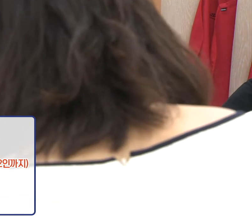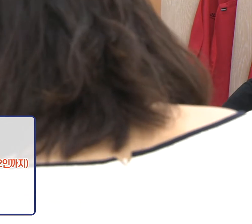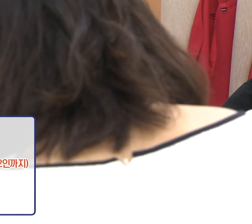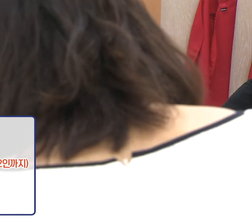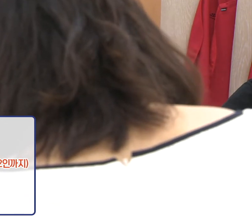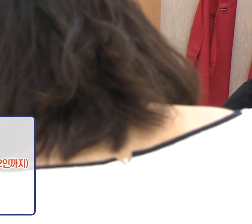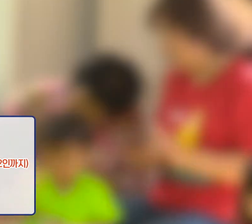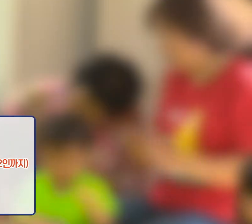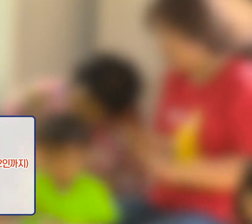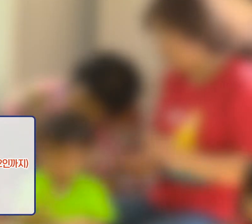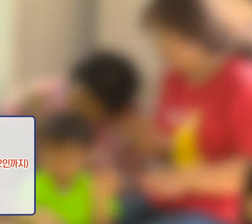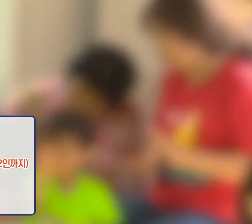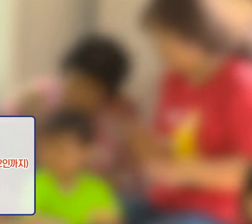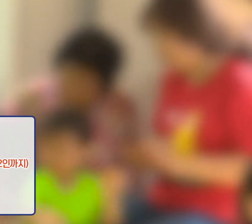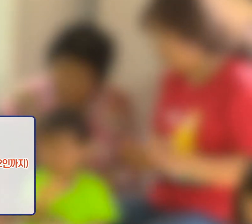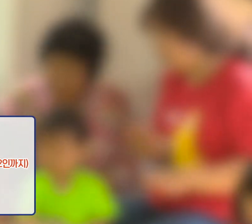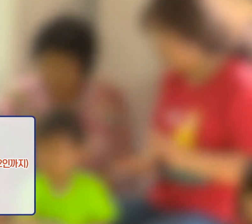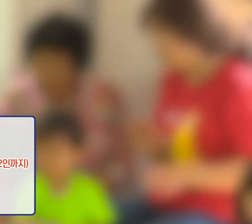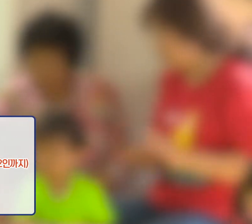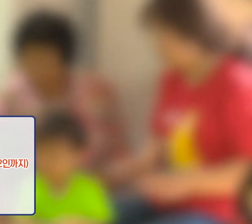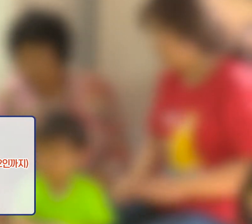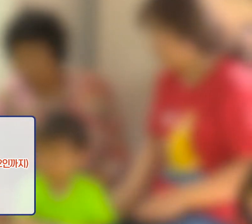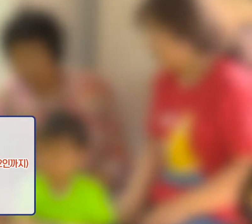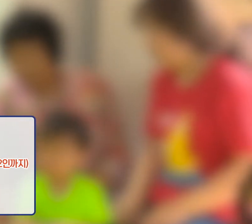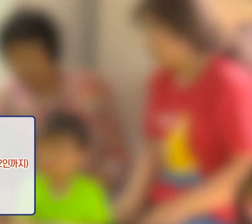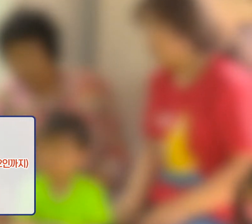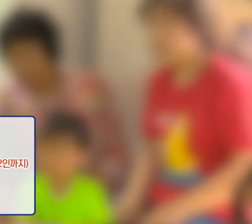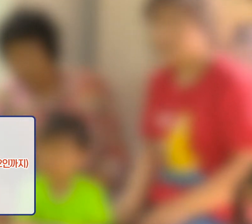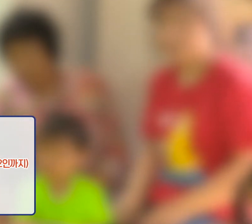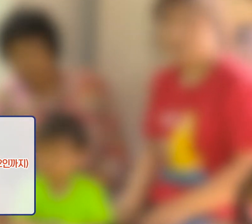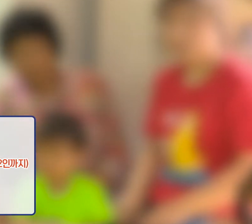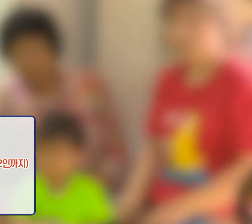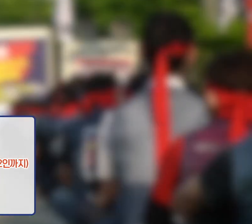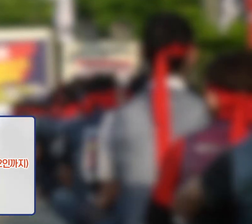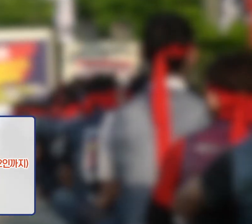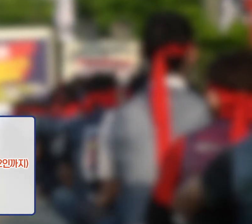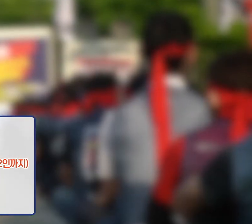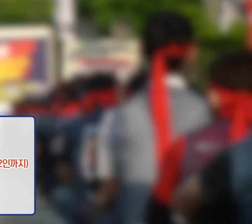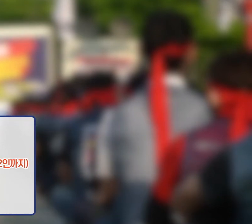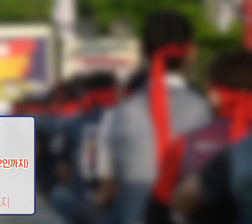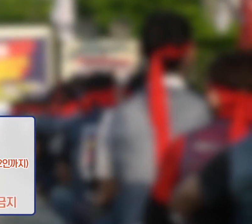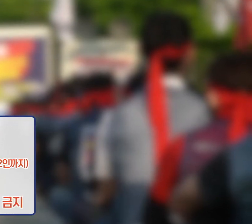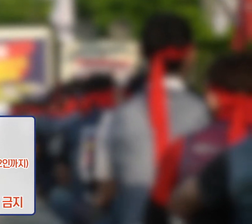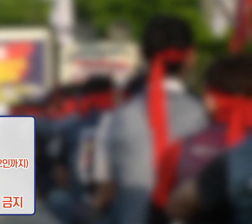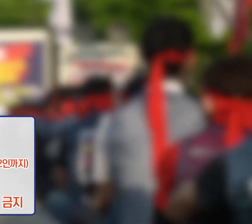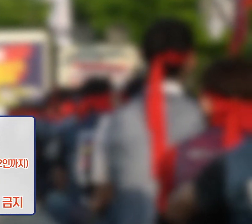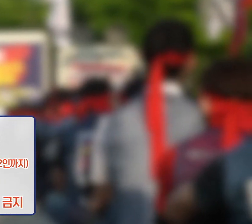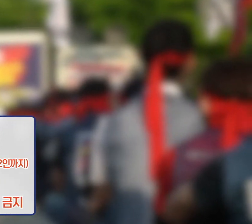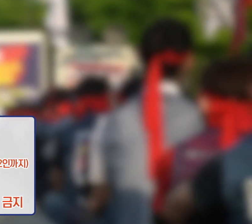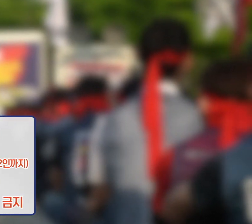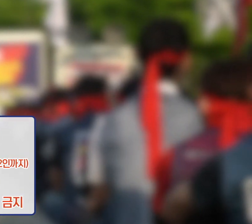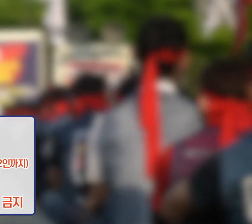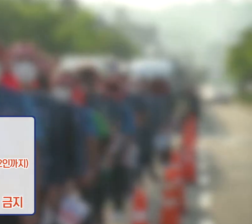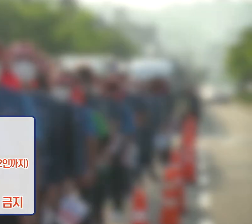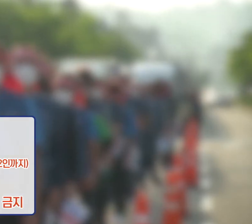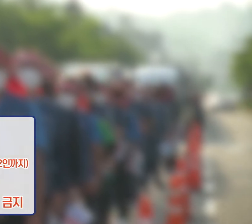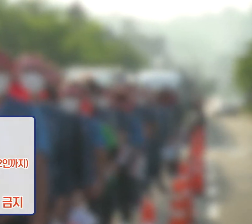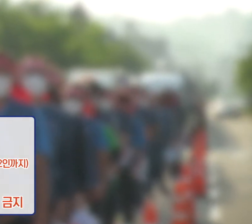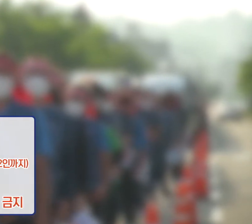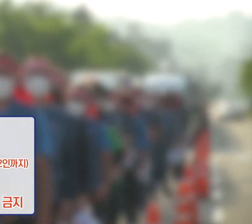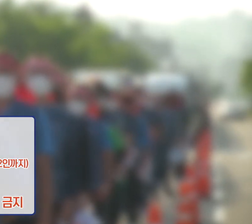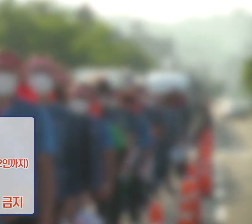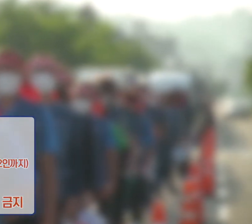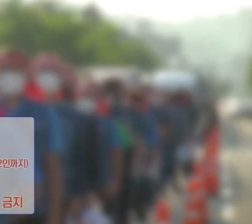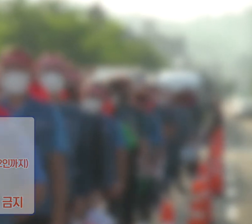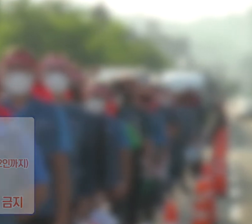않으며 돌잔치는 기존 16명에서 4명까지 가능합니다. 모든 행사를 비롯해 1인 시위 외